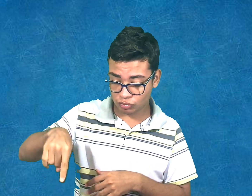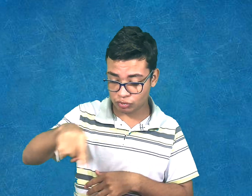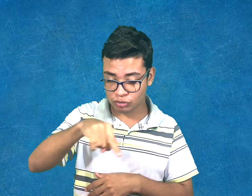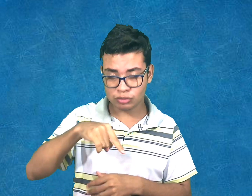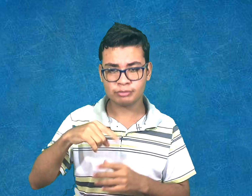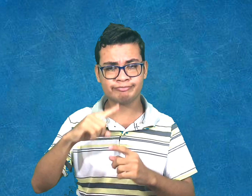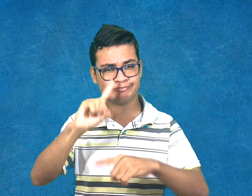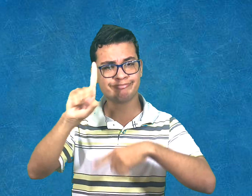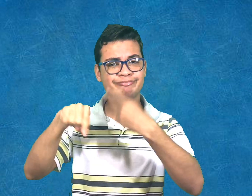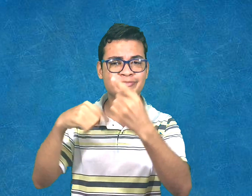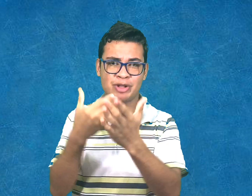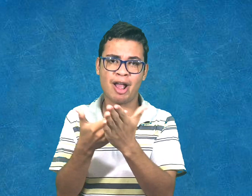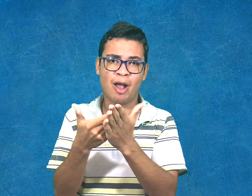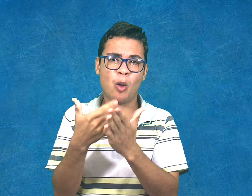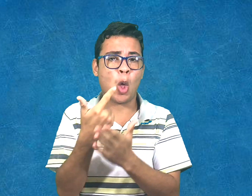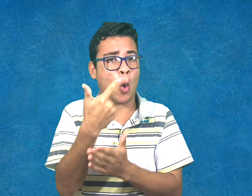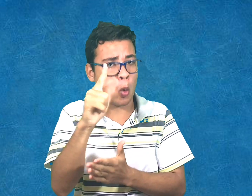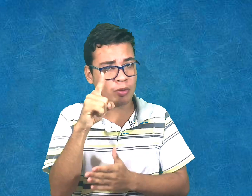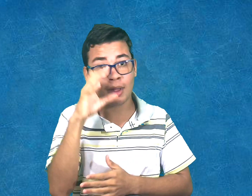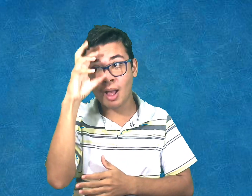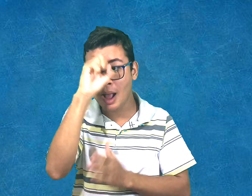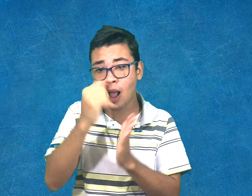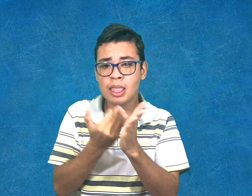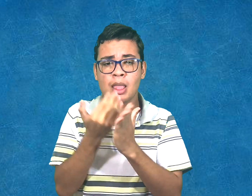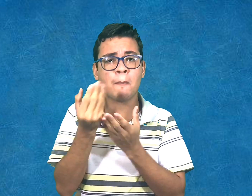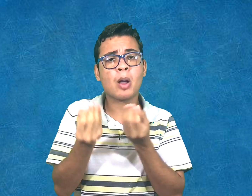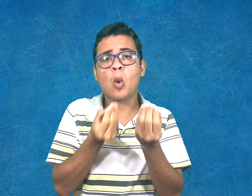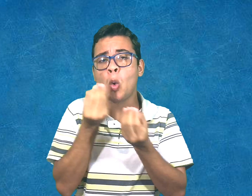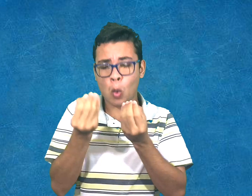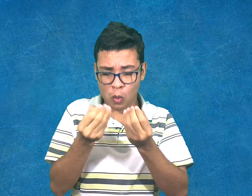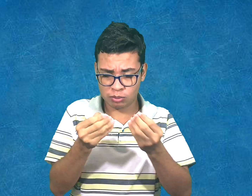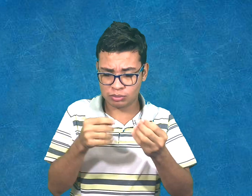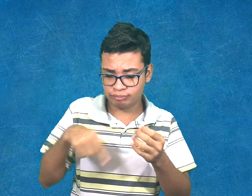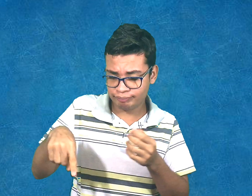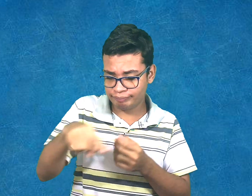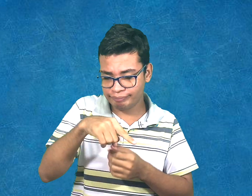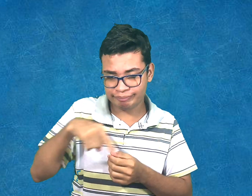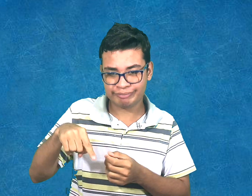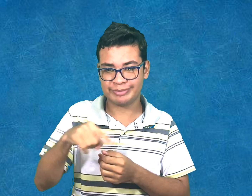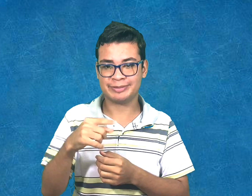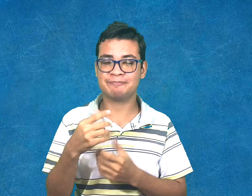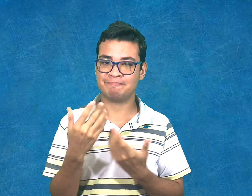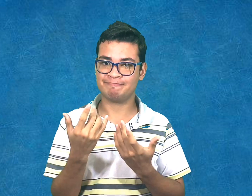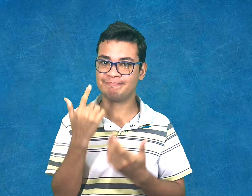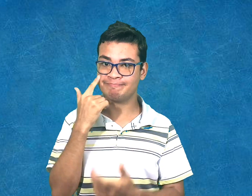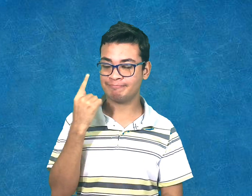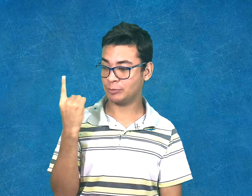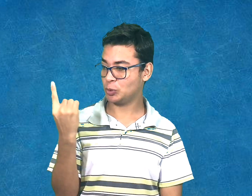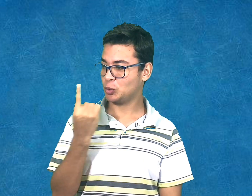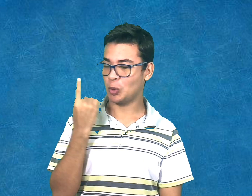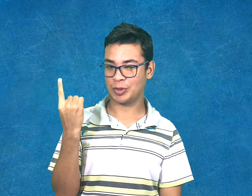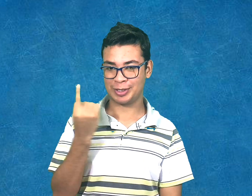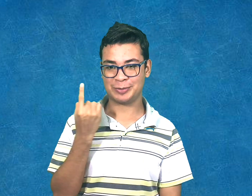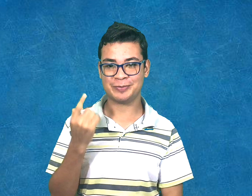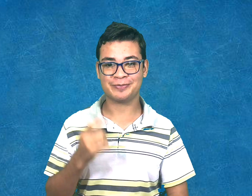vamos aprender mais sobre ele em outra aula. Então, sinal de sozinho. Outro,